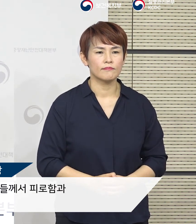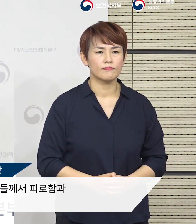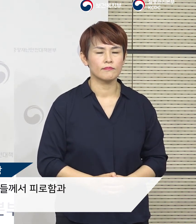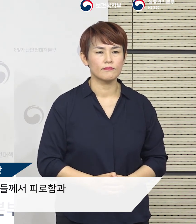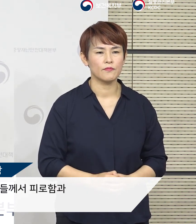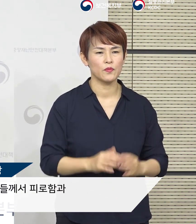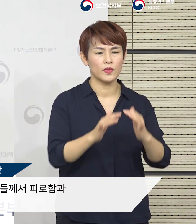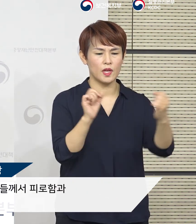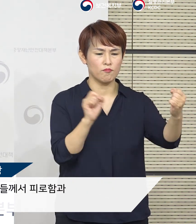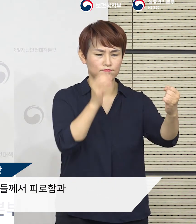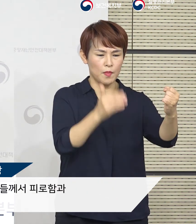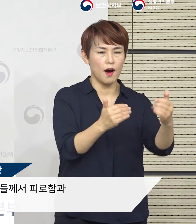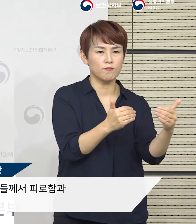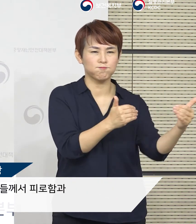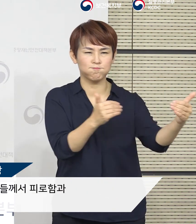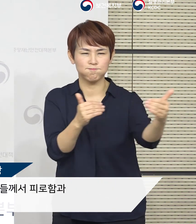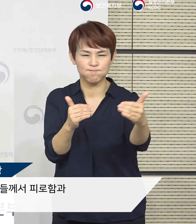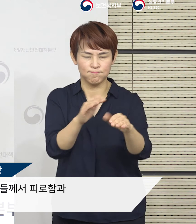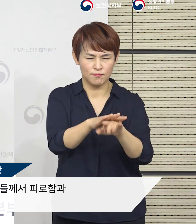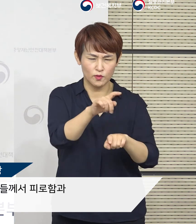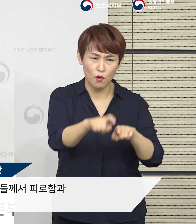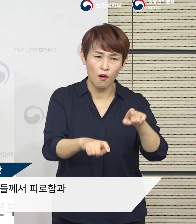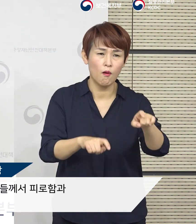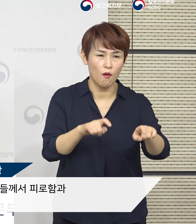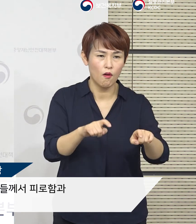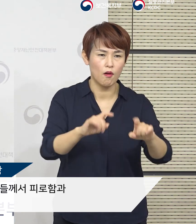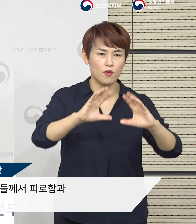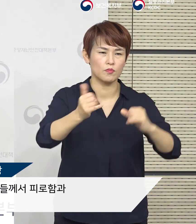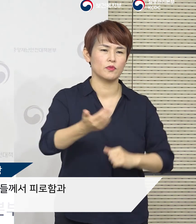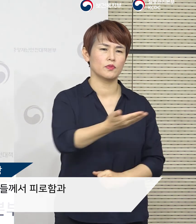계속되는 사회적 거리두기 실천에